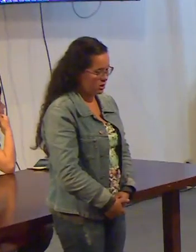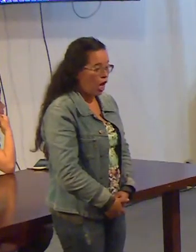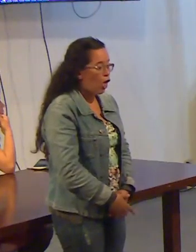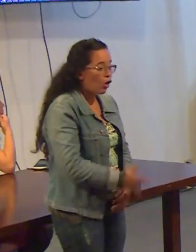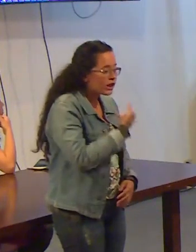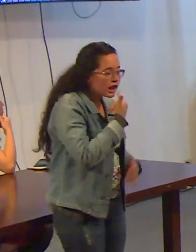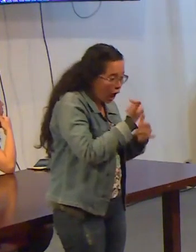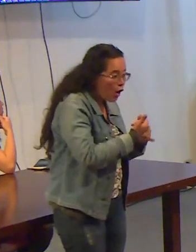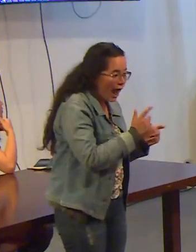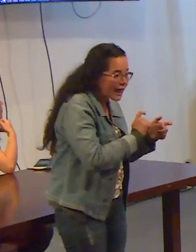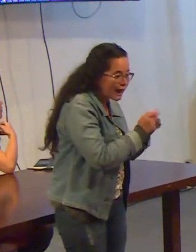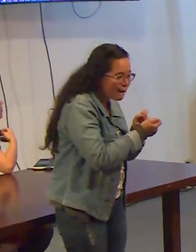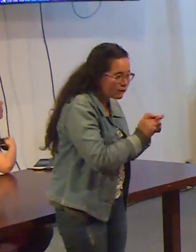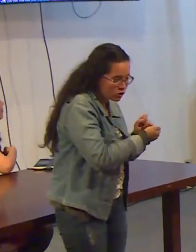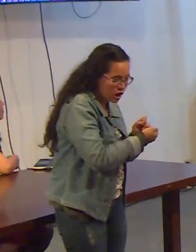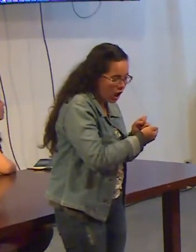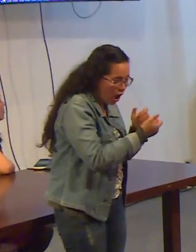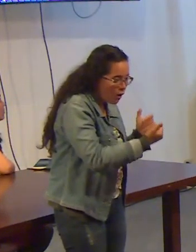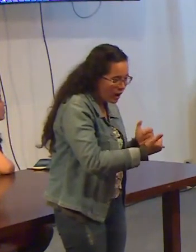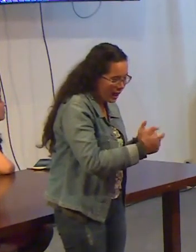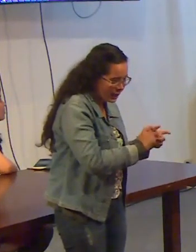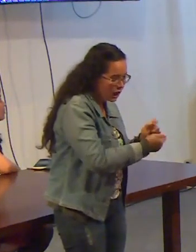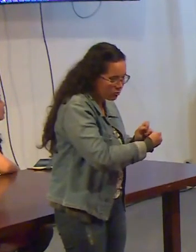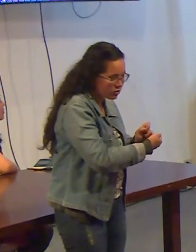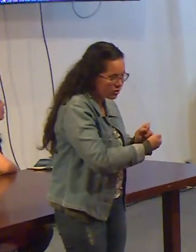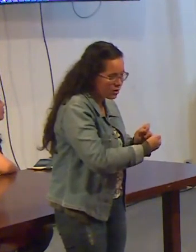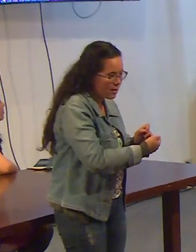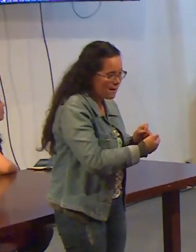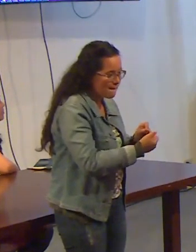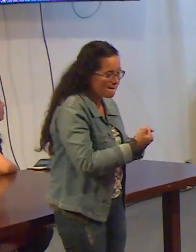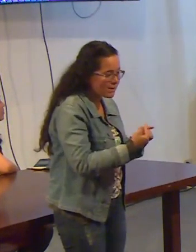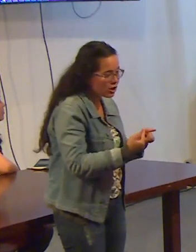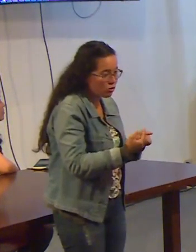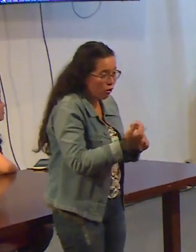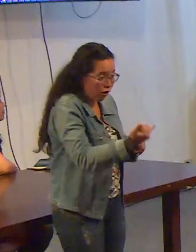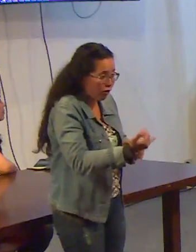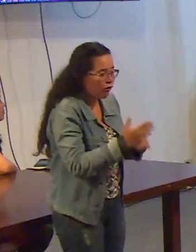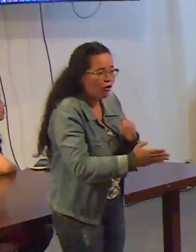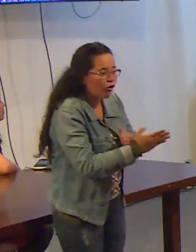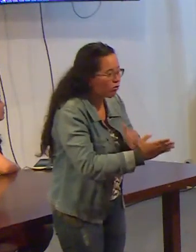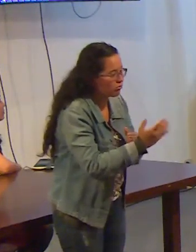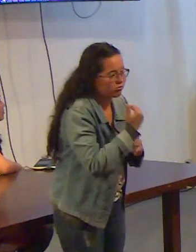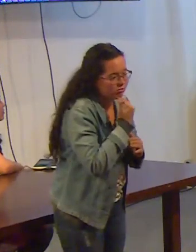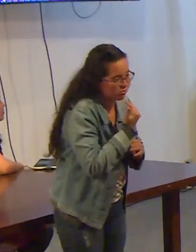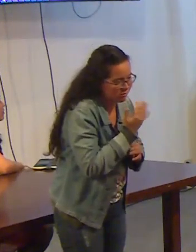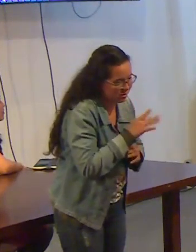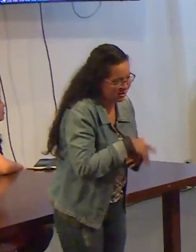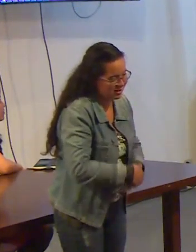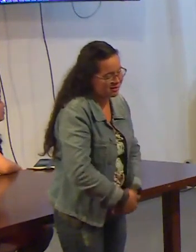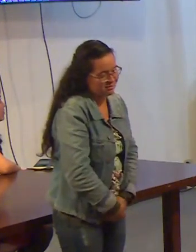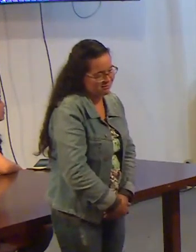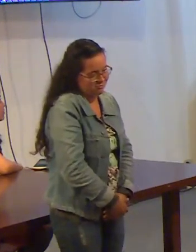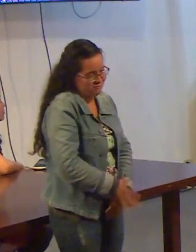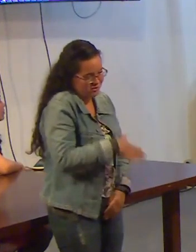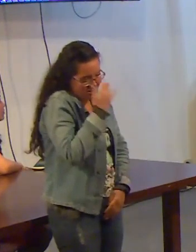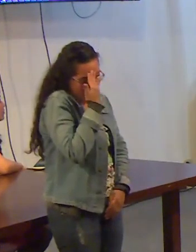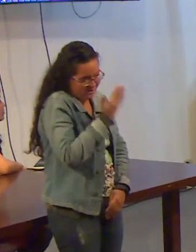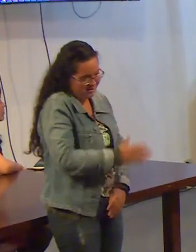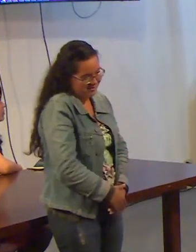lado no sabemos qué sucedió, pero son dinámicas y uno también le apuesta a todo y cambia o no cambia.